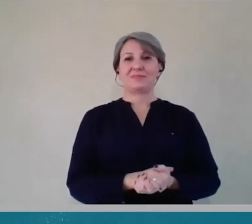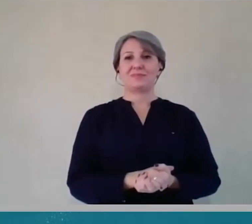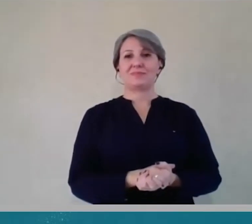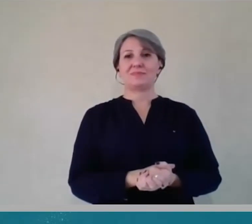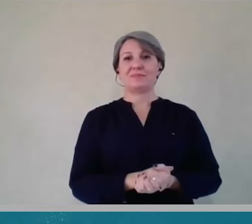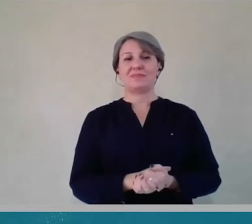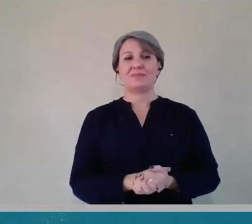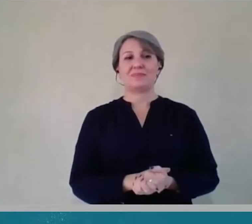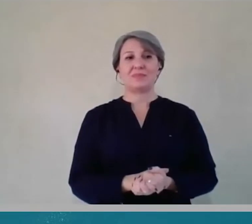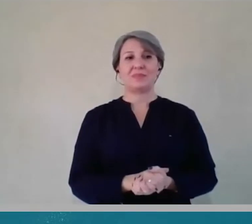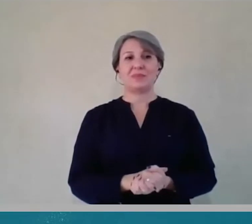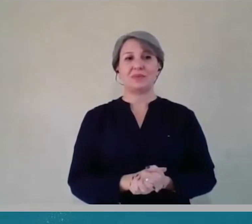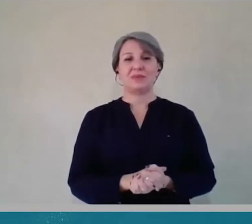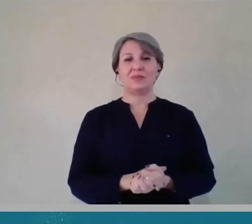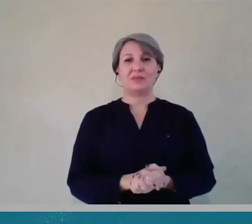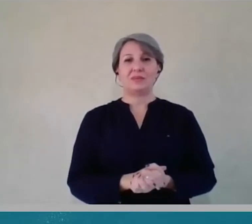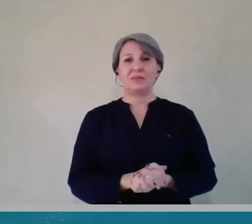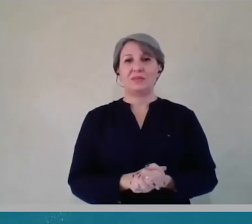insensatas e